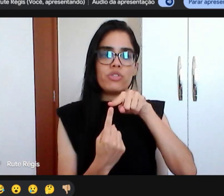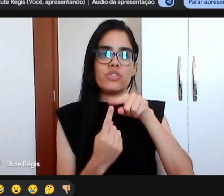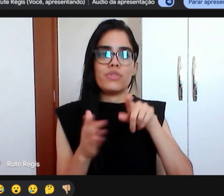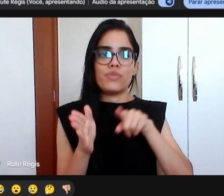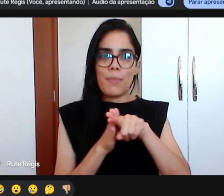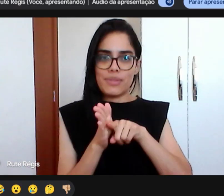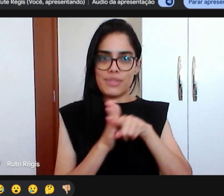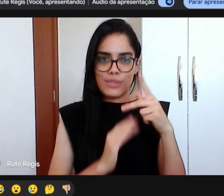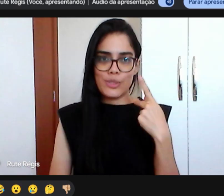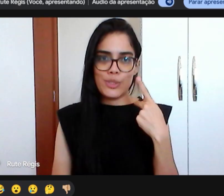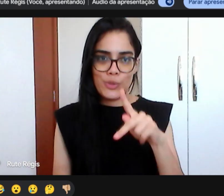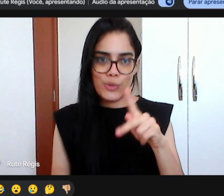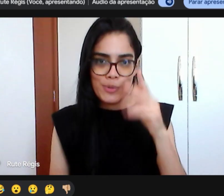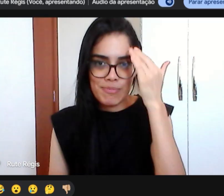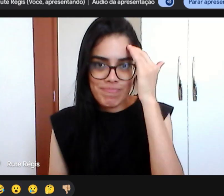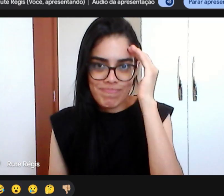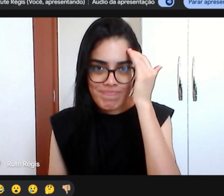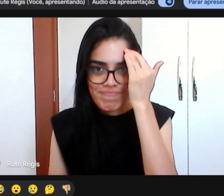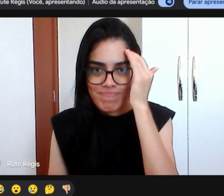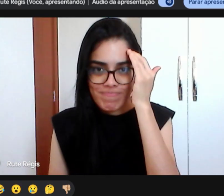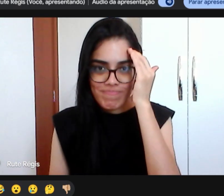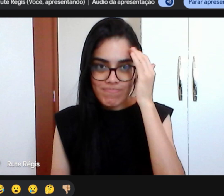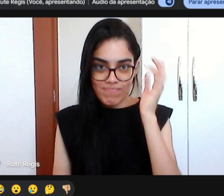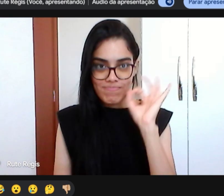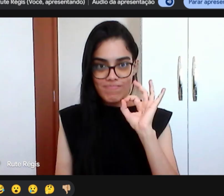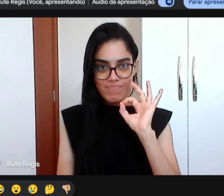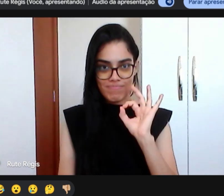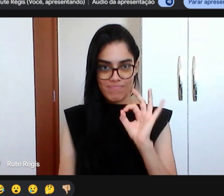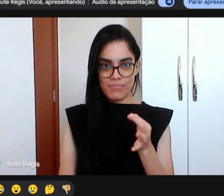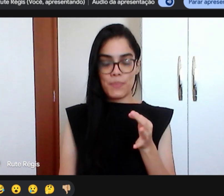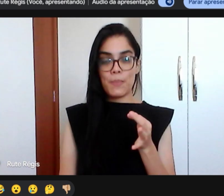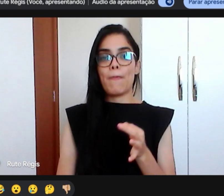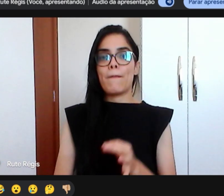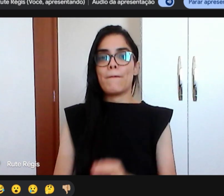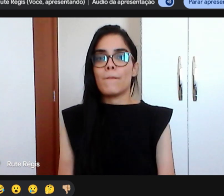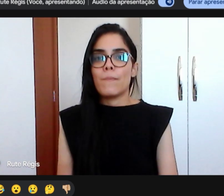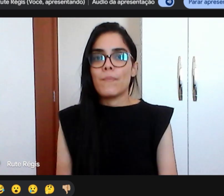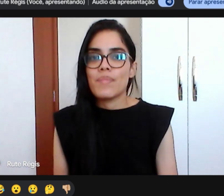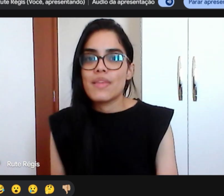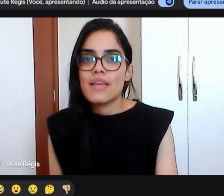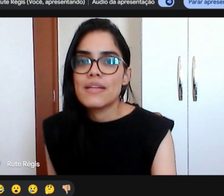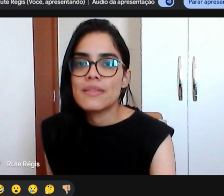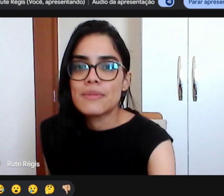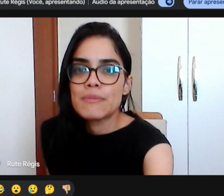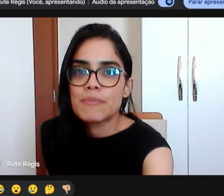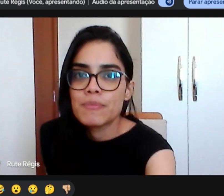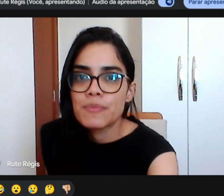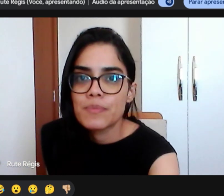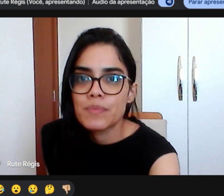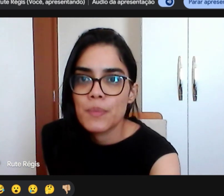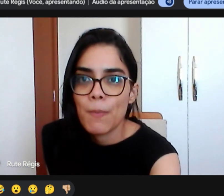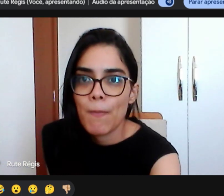precisa coincidir com os objetivos da sua pesquisa.